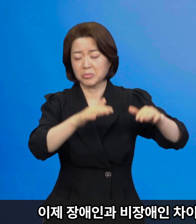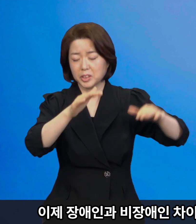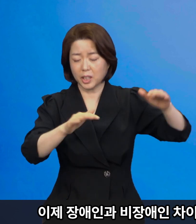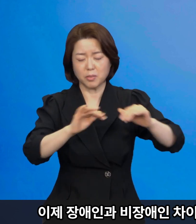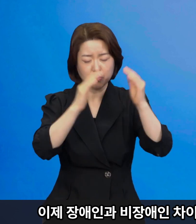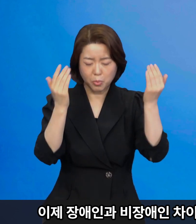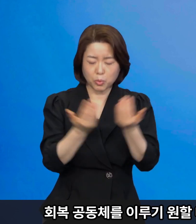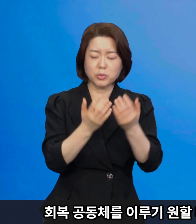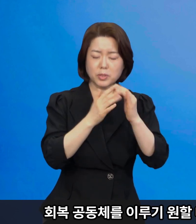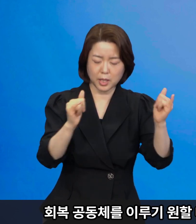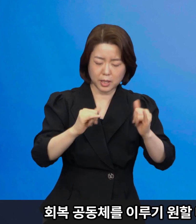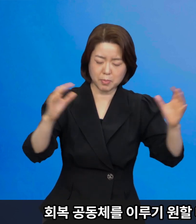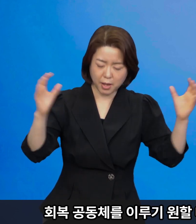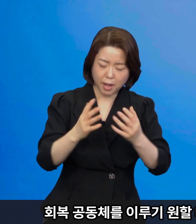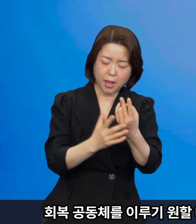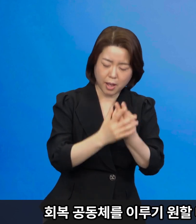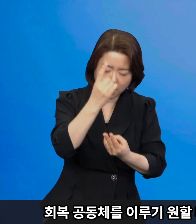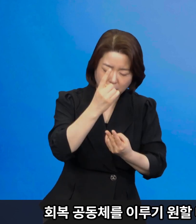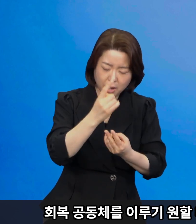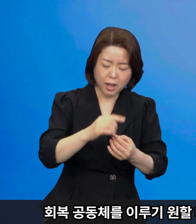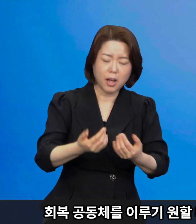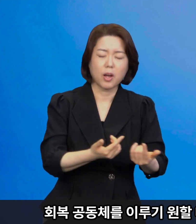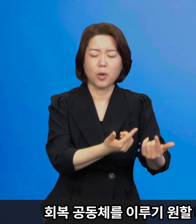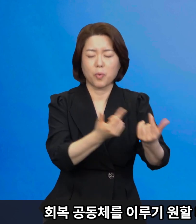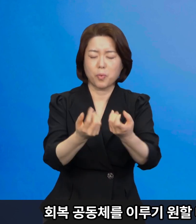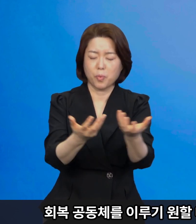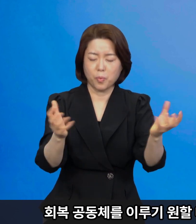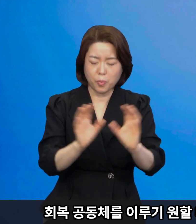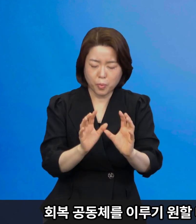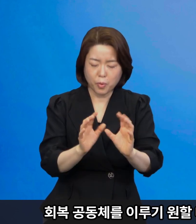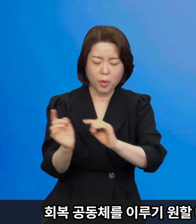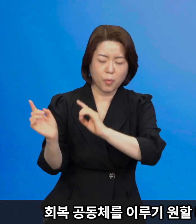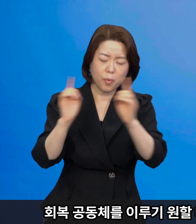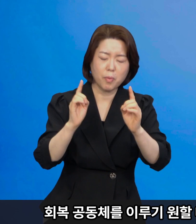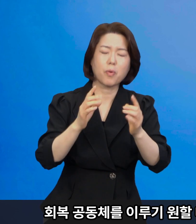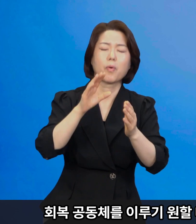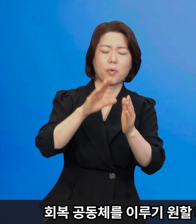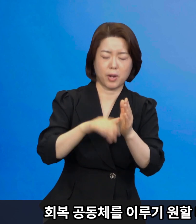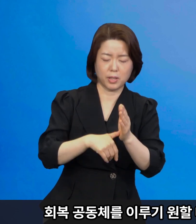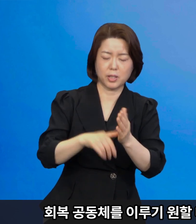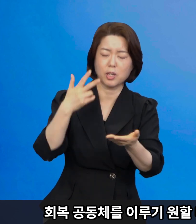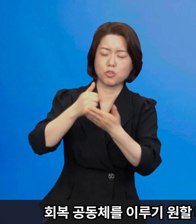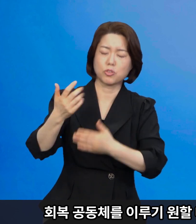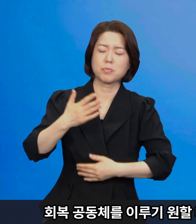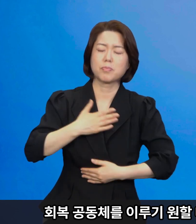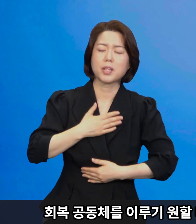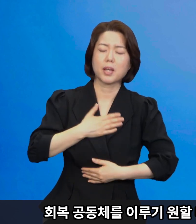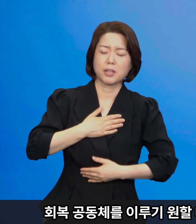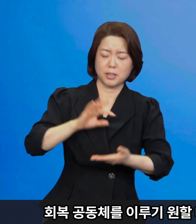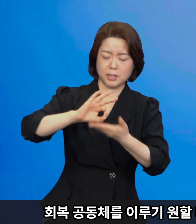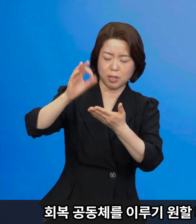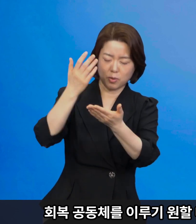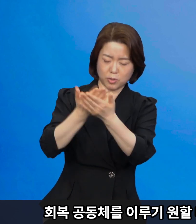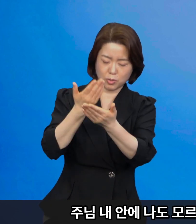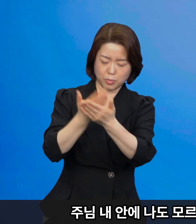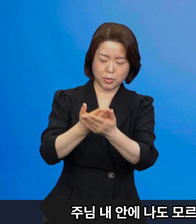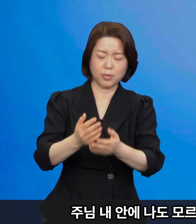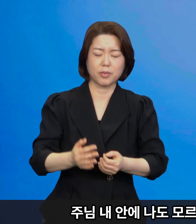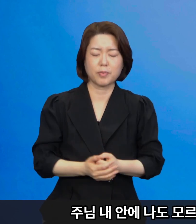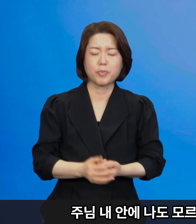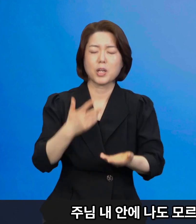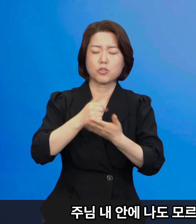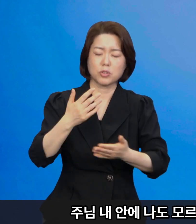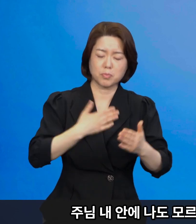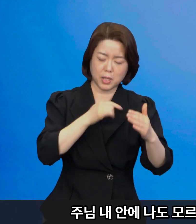존재들이 하나를 이루어 회복 공동체를 이루기 원할 때 주님, 나를 사용하여 주시옵소서. 주님,